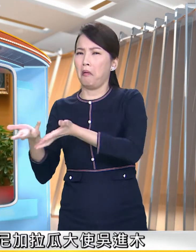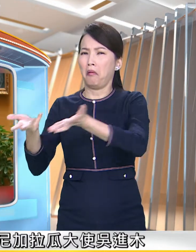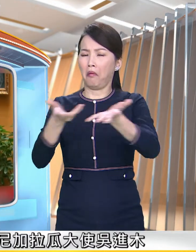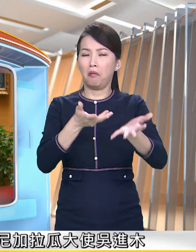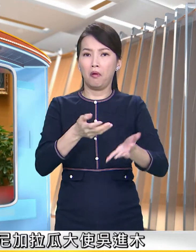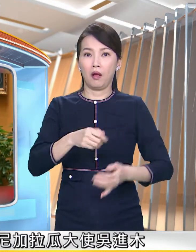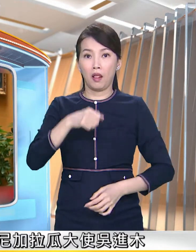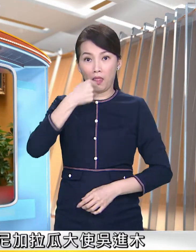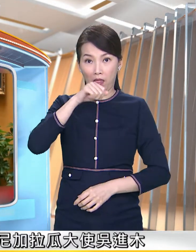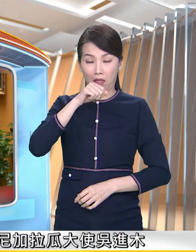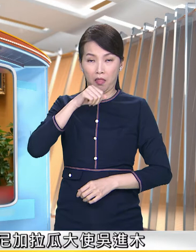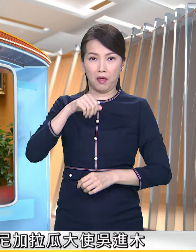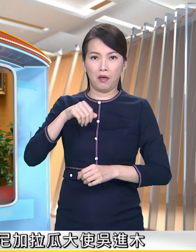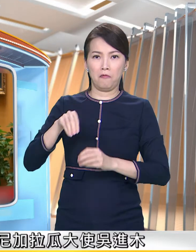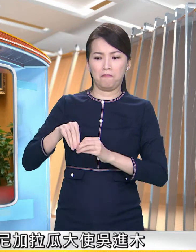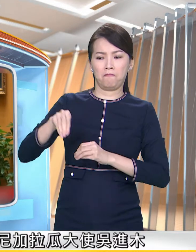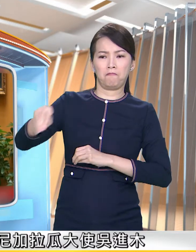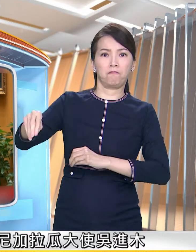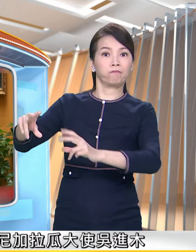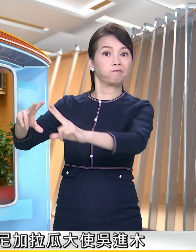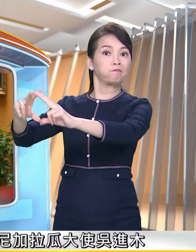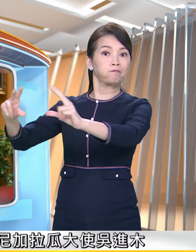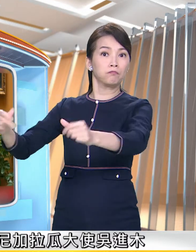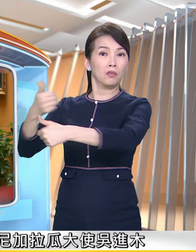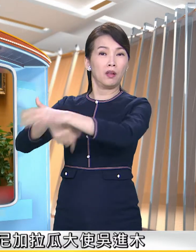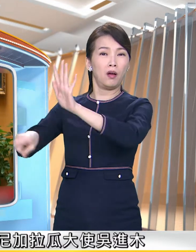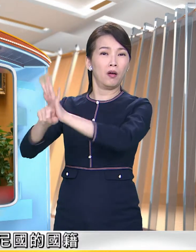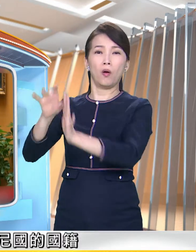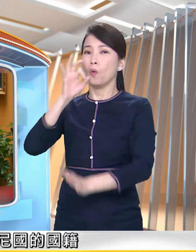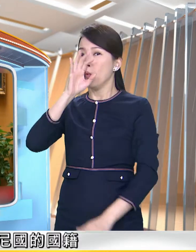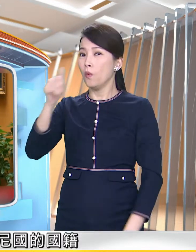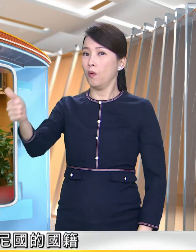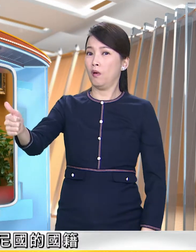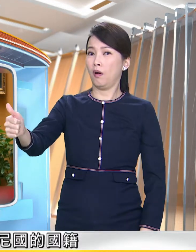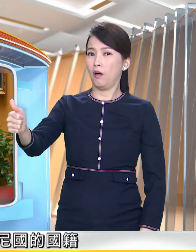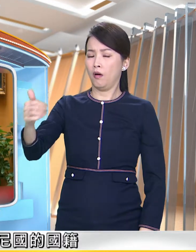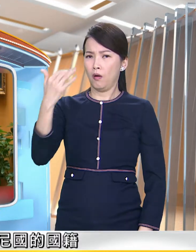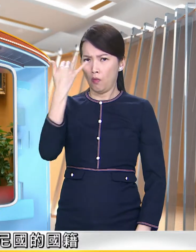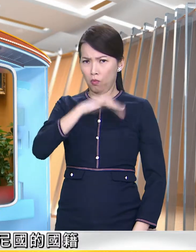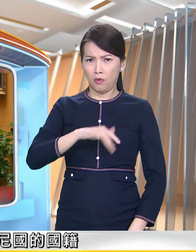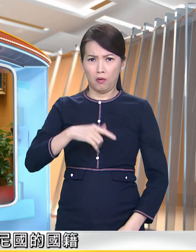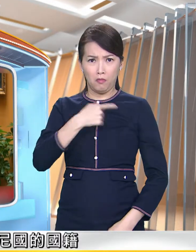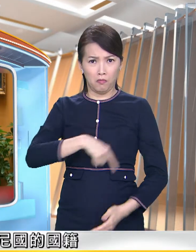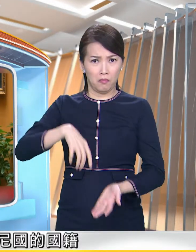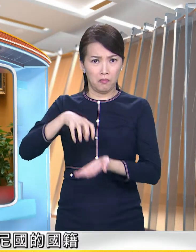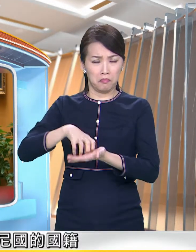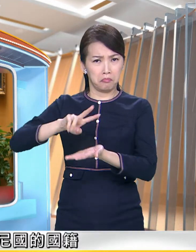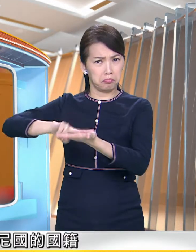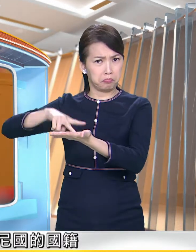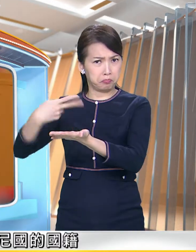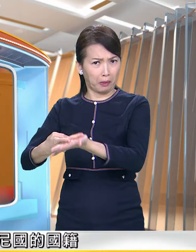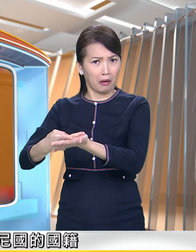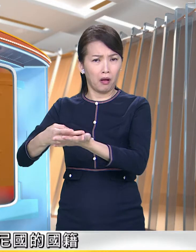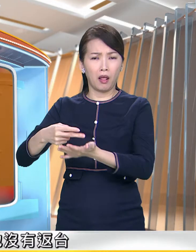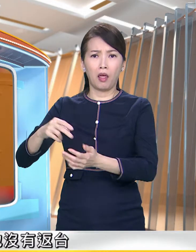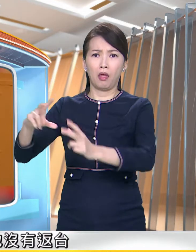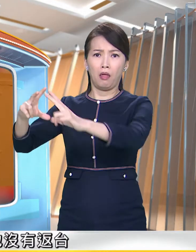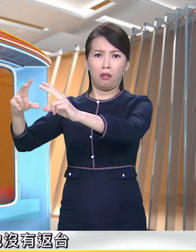前驻尼加拉瓜大使吴敬木在断交隔天获得尼国的国籍，而